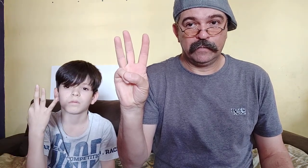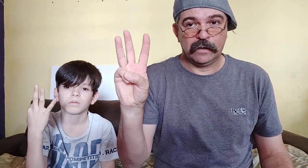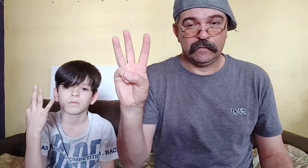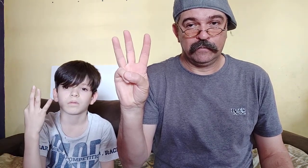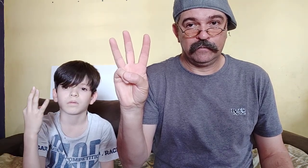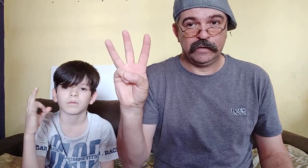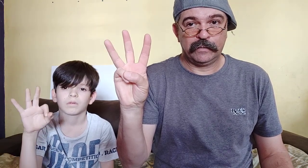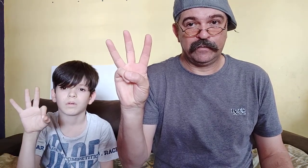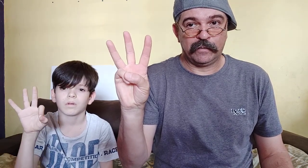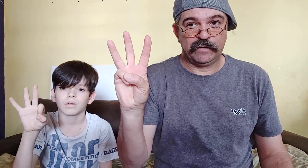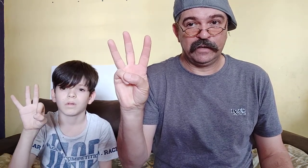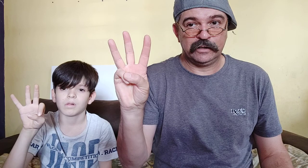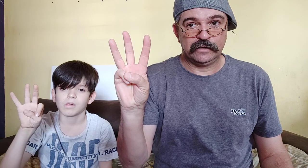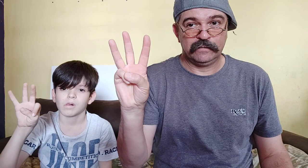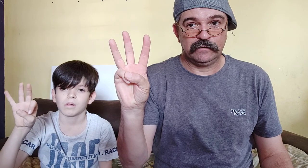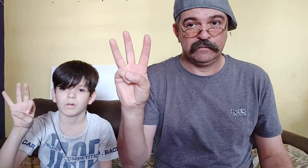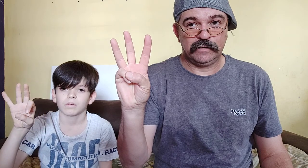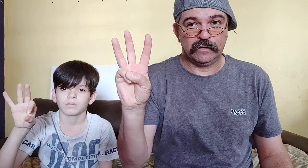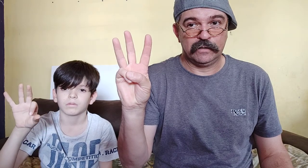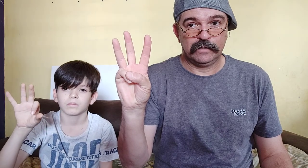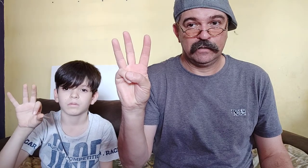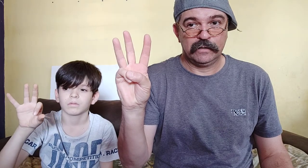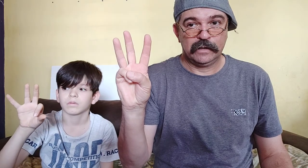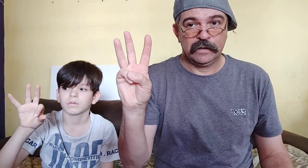não, vira para frente, vira, ó.